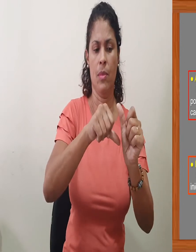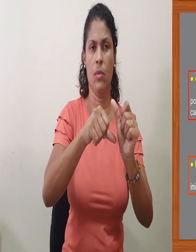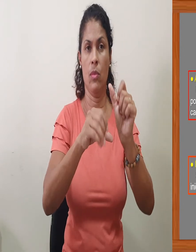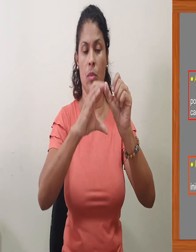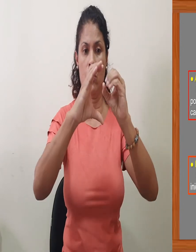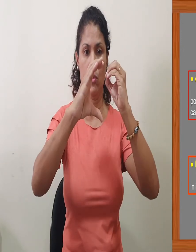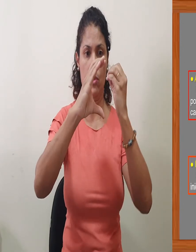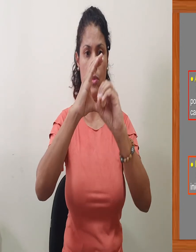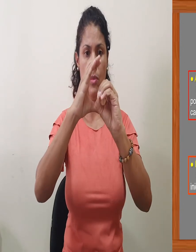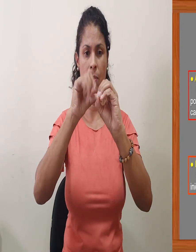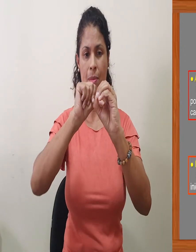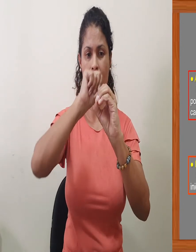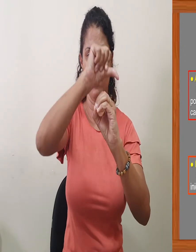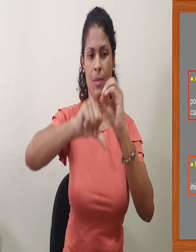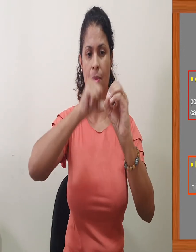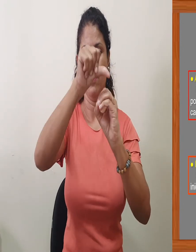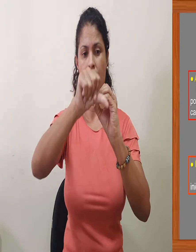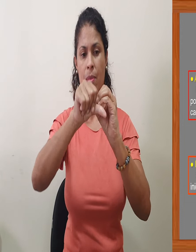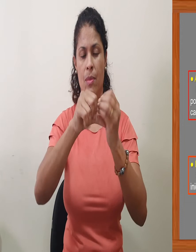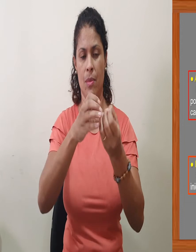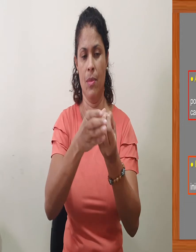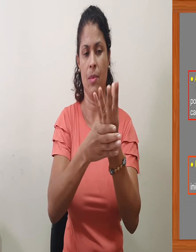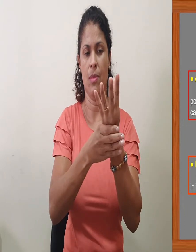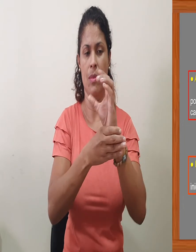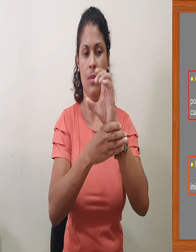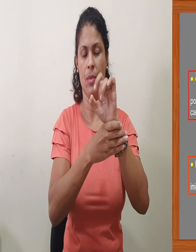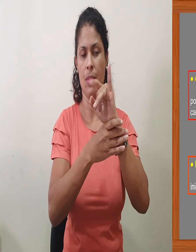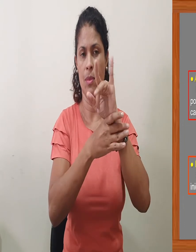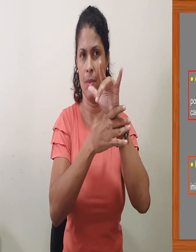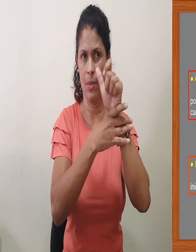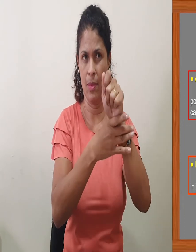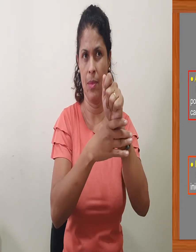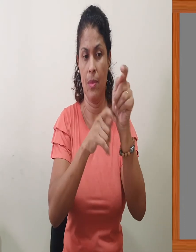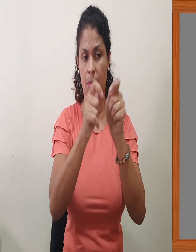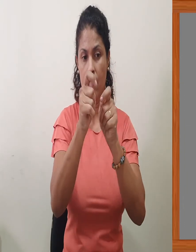de iniciação, suprimindo as alterações malignas.